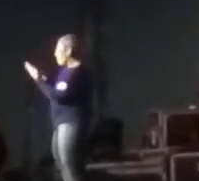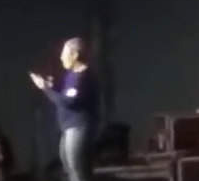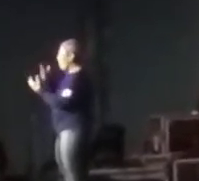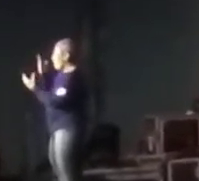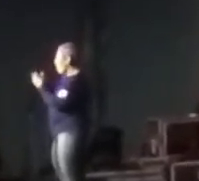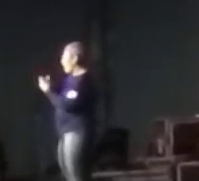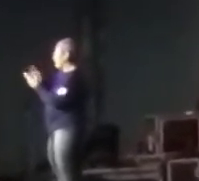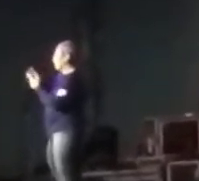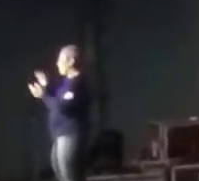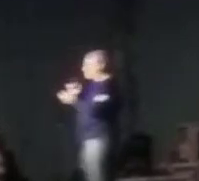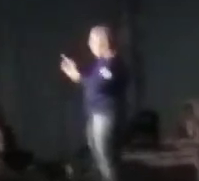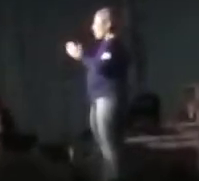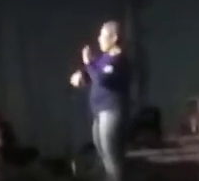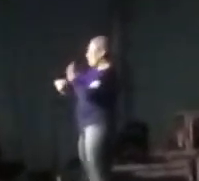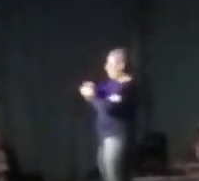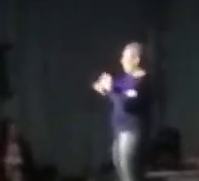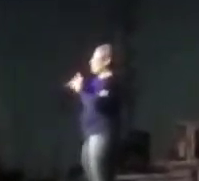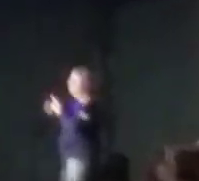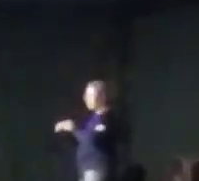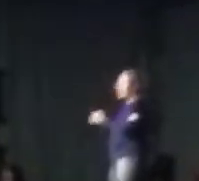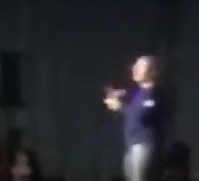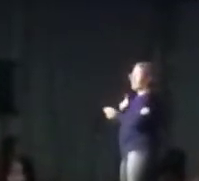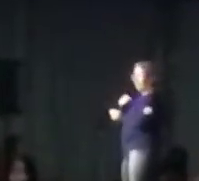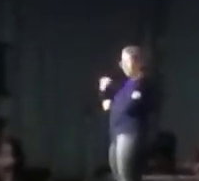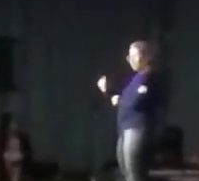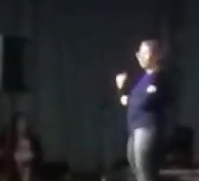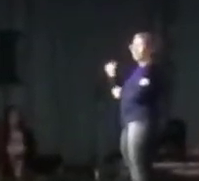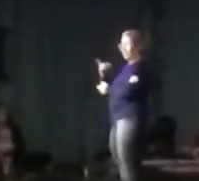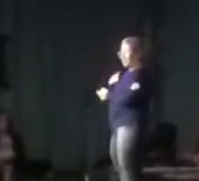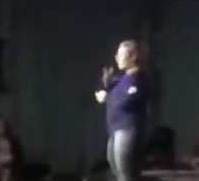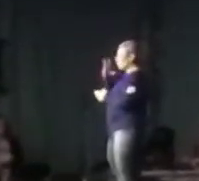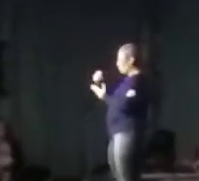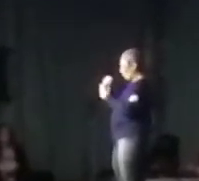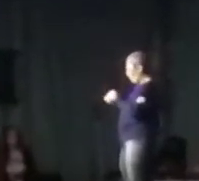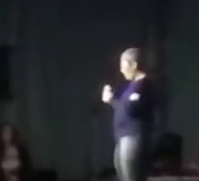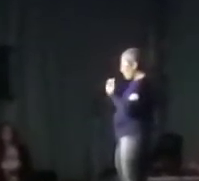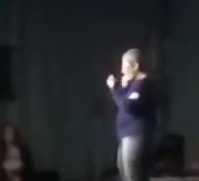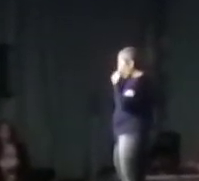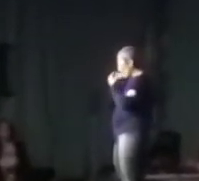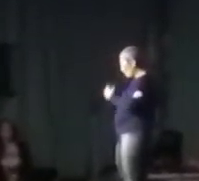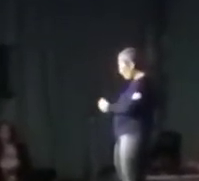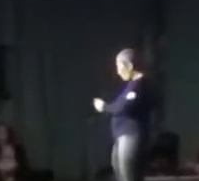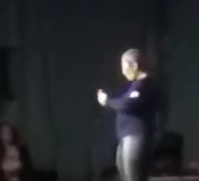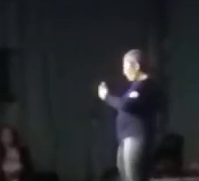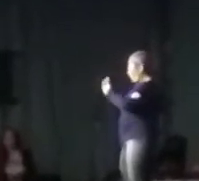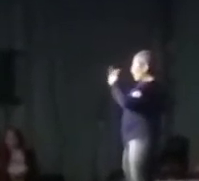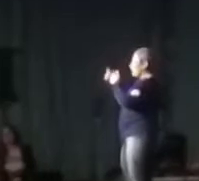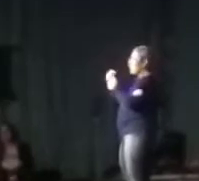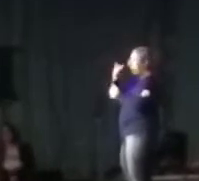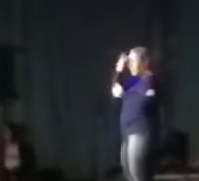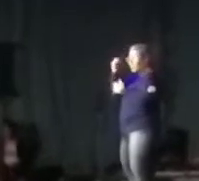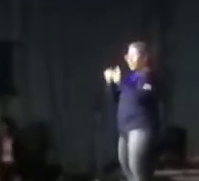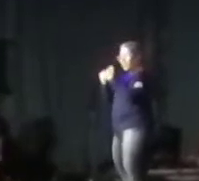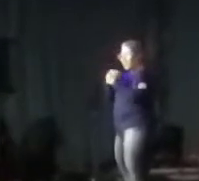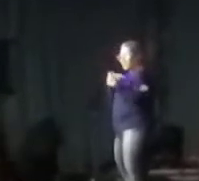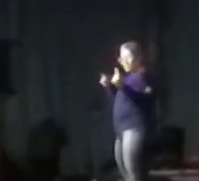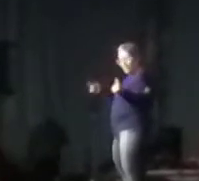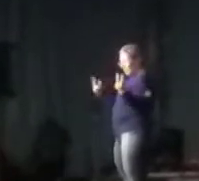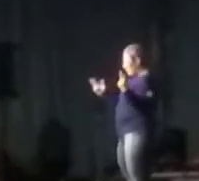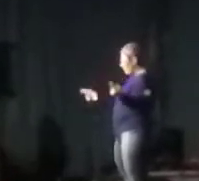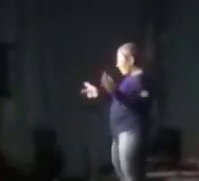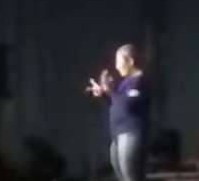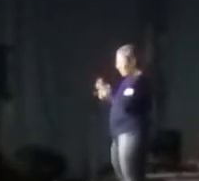civil, criminal. É importante, né, de saber se é a pessoa que está dirigindo, é a pessoa que é dona do